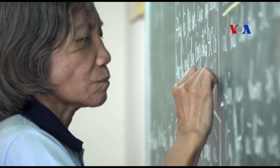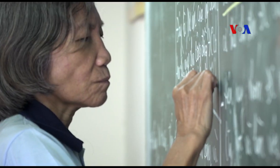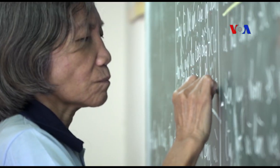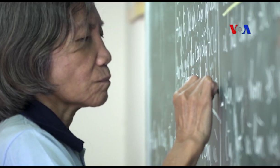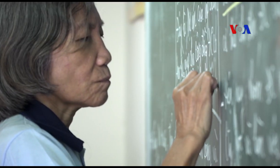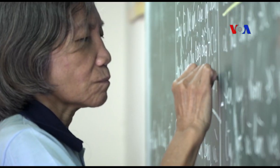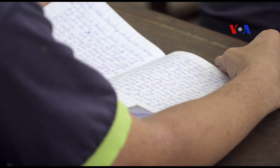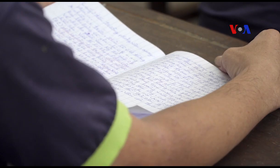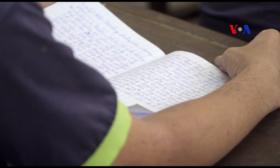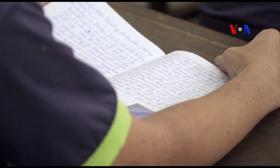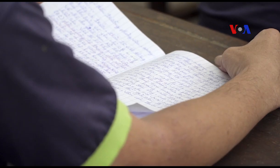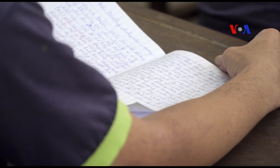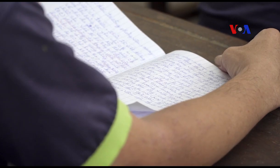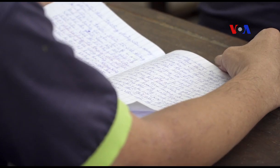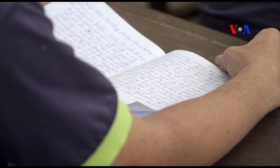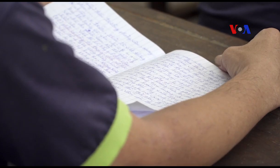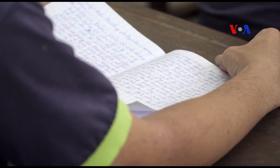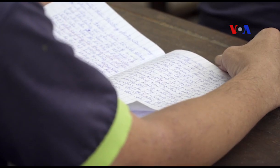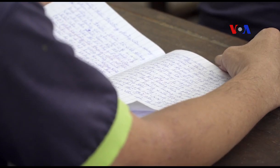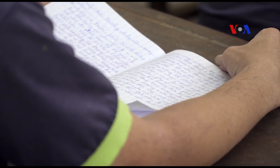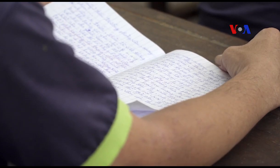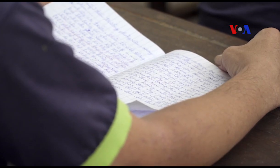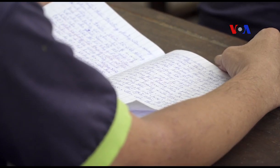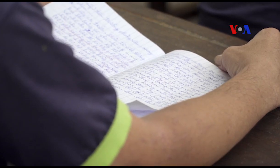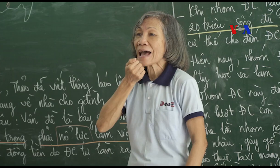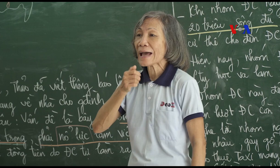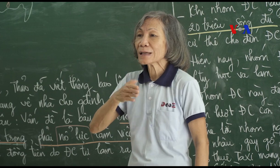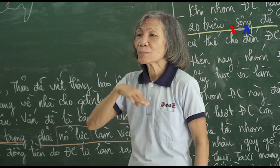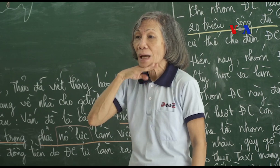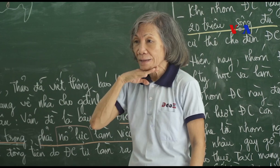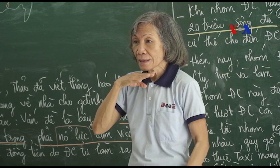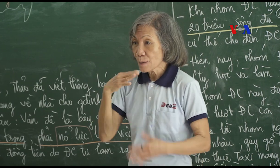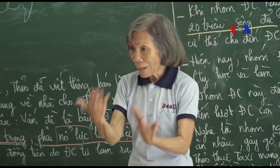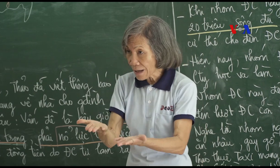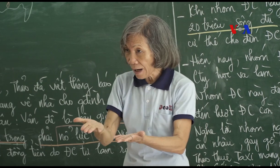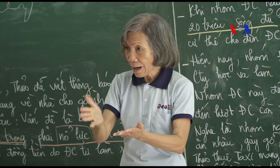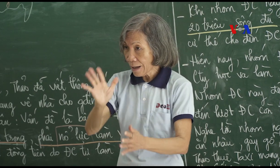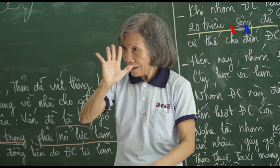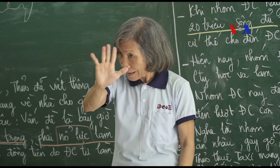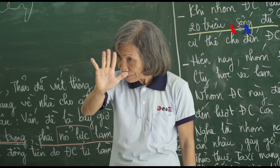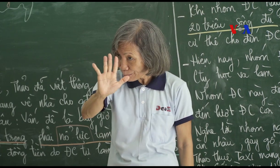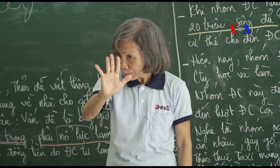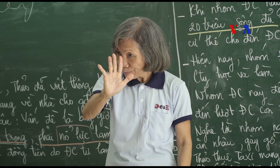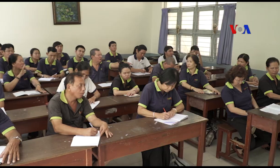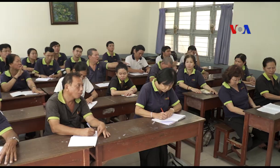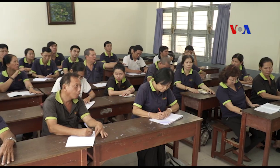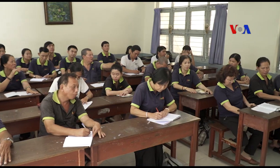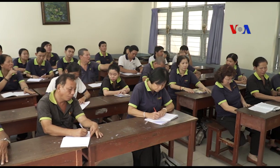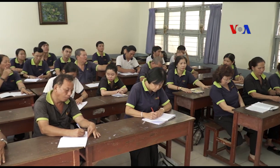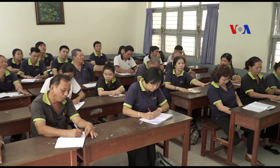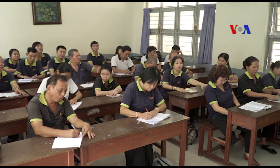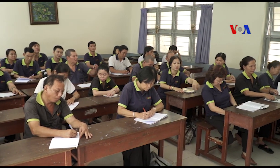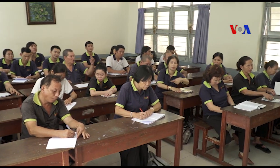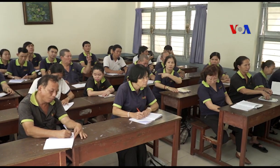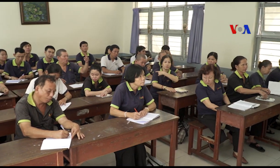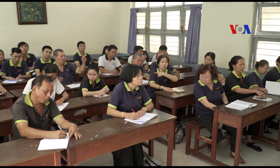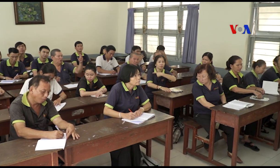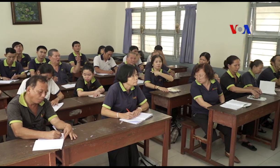Ở thời điểm đó và hoàn cảnh ấy, cô Thảo chỉ còn cách tìm hiểu các tài liệu, cuốn sách dạy cách trao đổi bằng cử chỉ với người khiếm